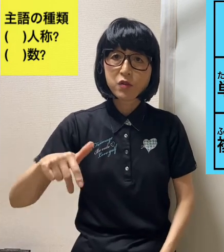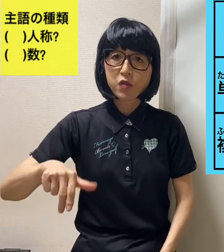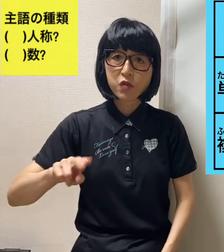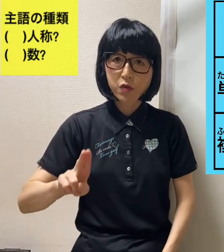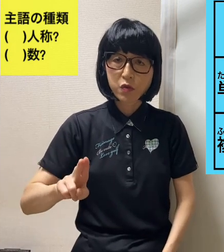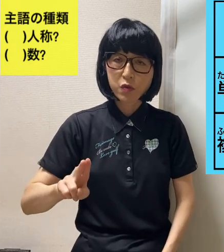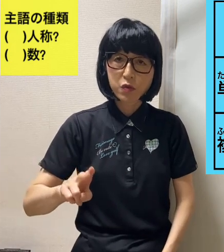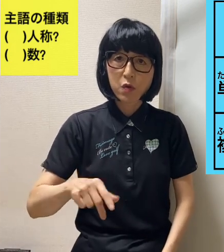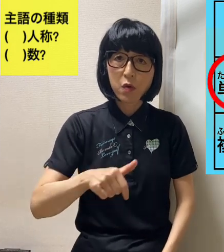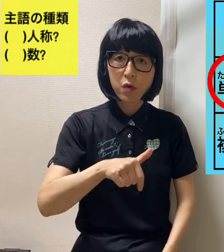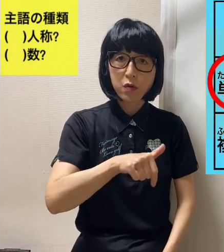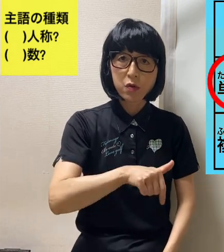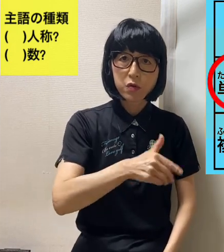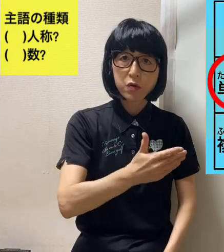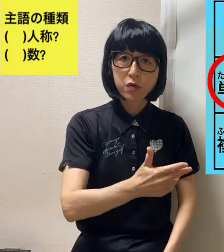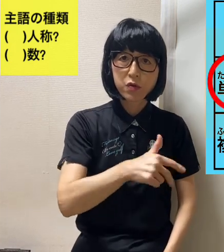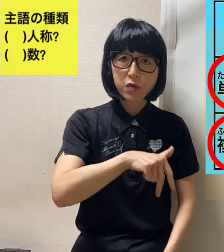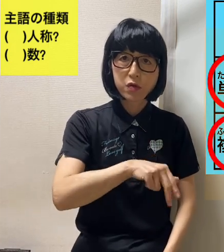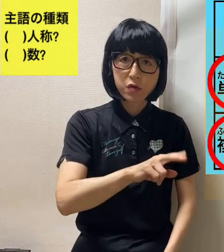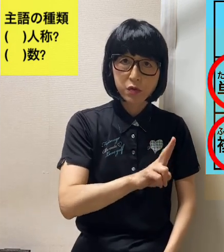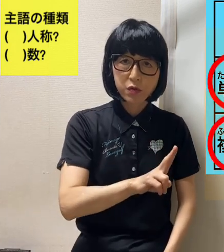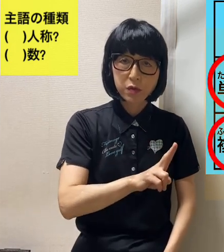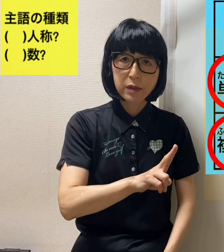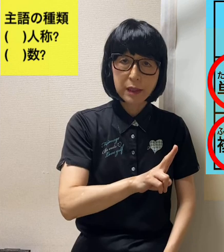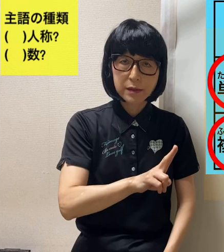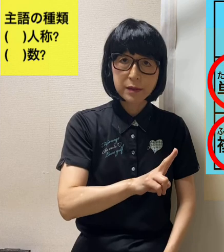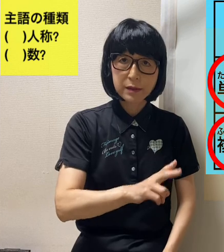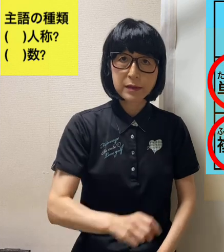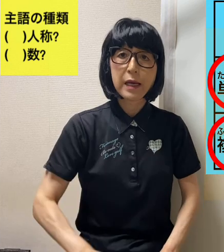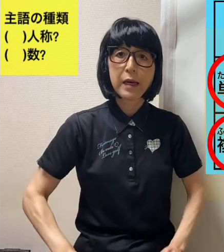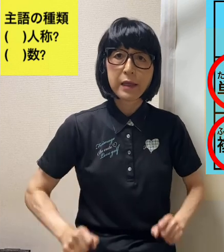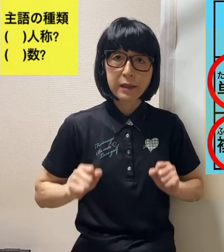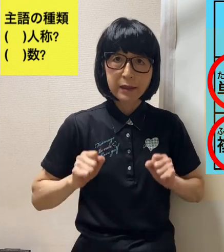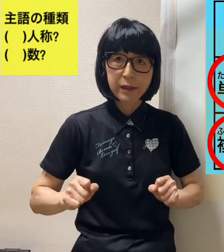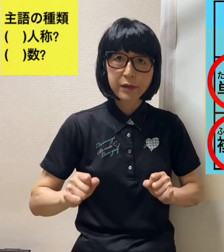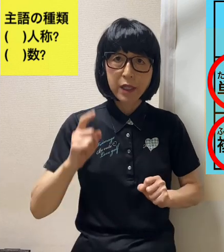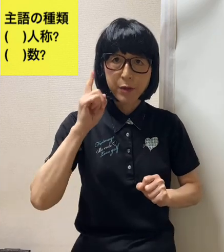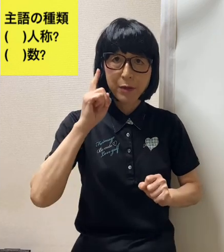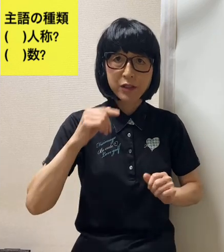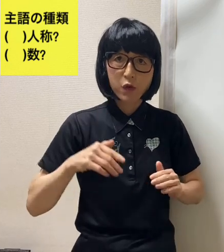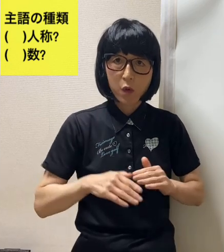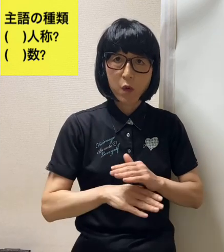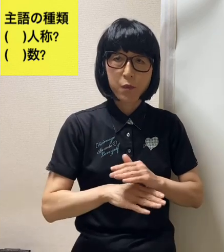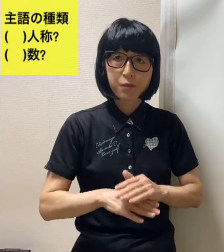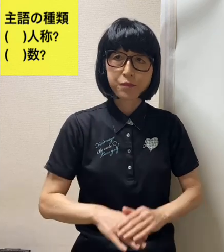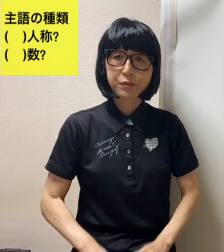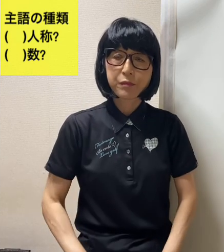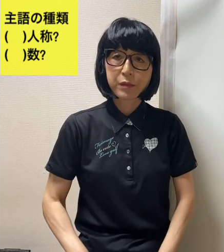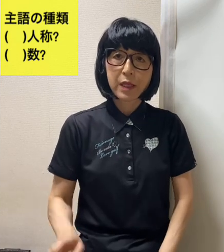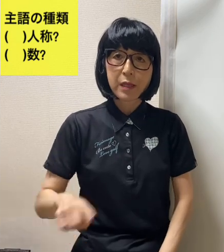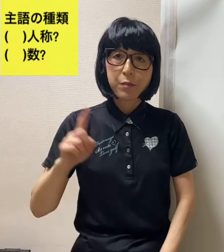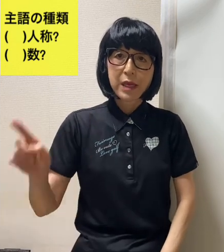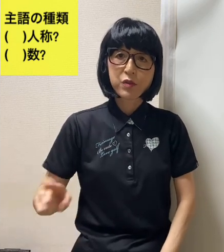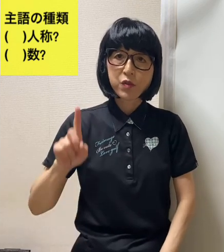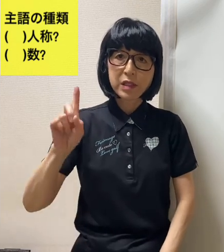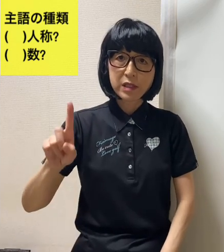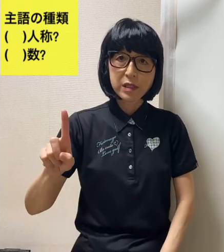数は単数と複数です。やってみましょう。丸